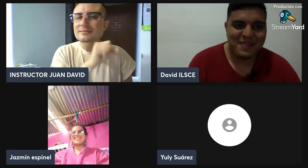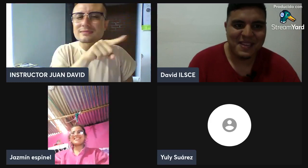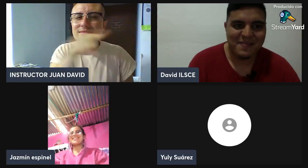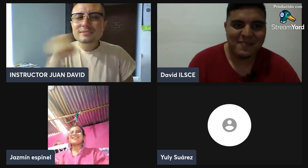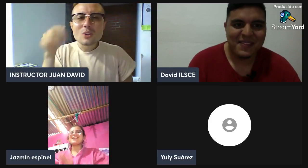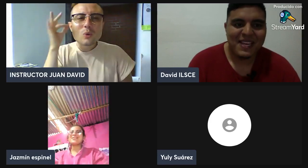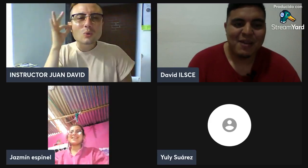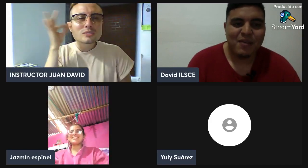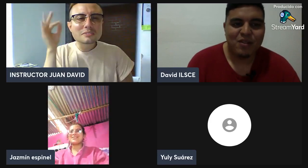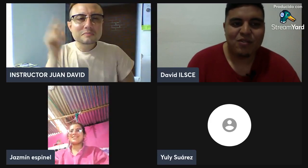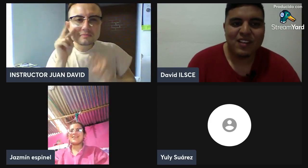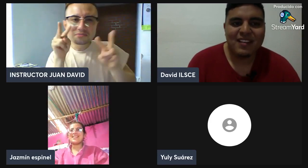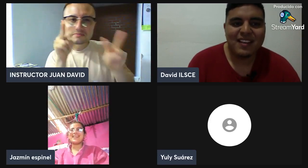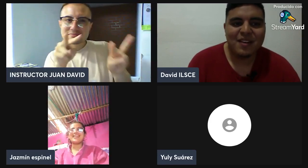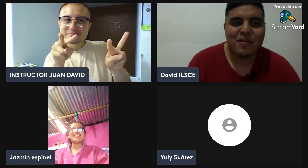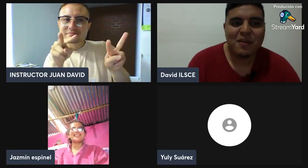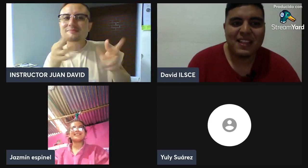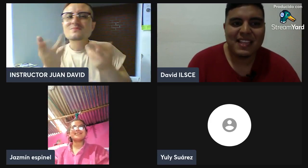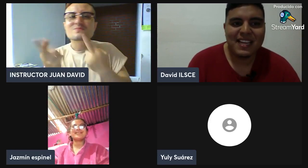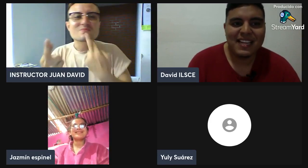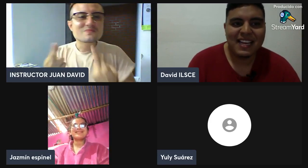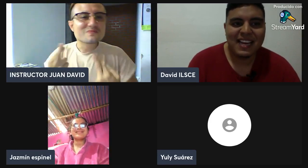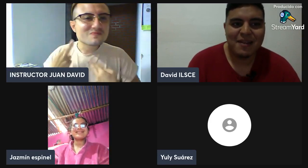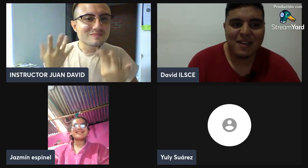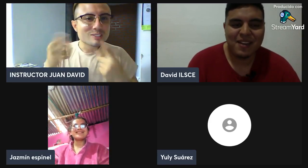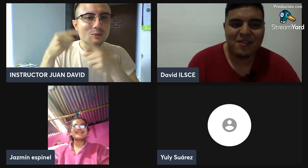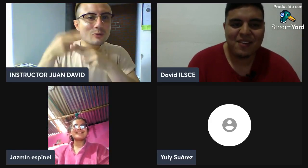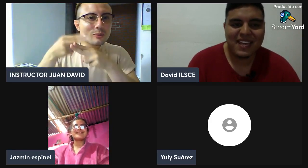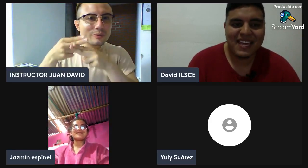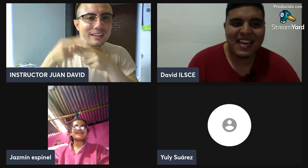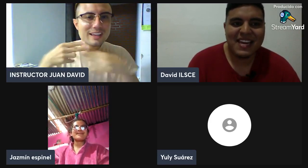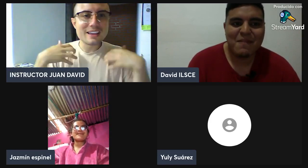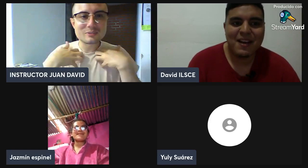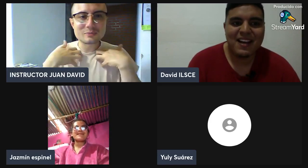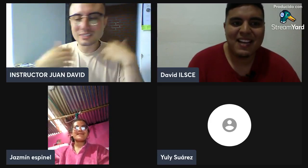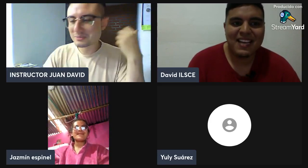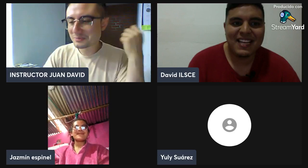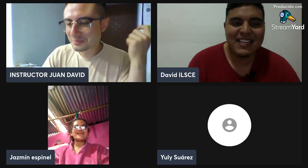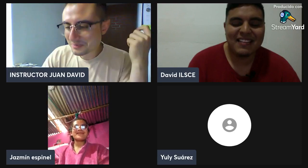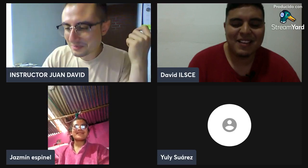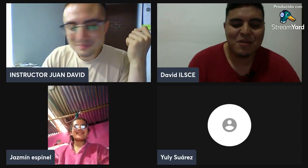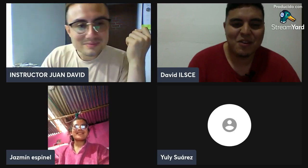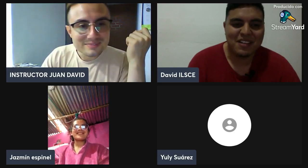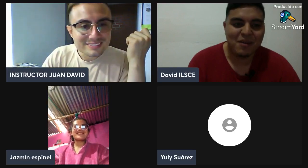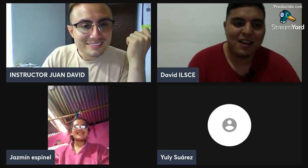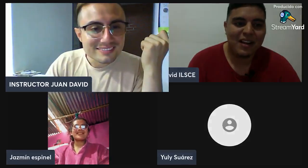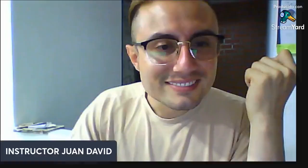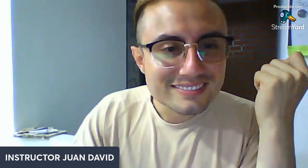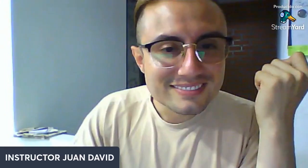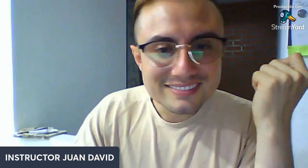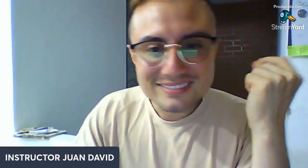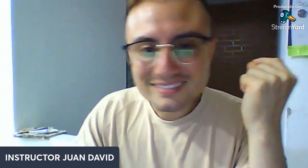Bien. Bueno, si ustedes se dieron cuenta que la vieron, ¿qué animal describió ella? ¿Cuál es el nombre del animal?